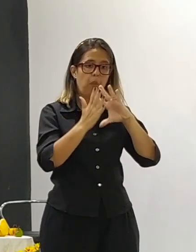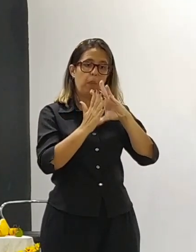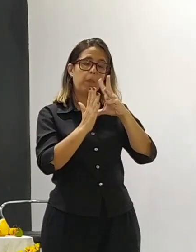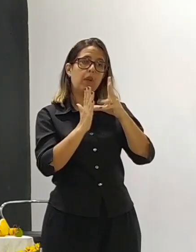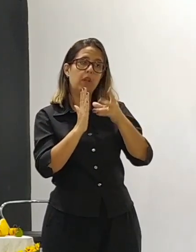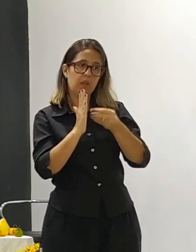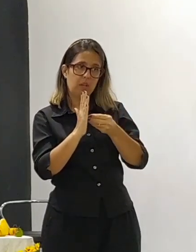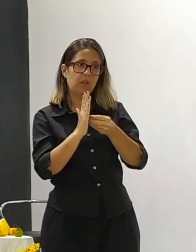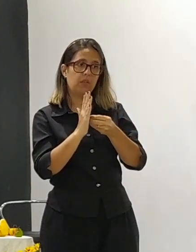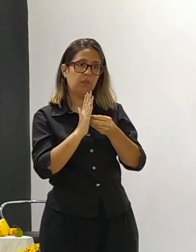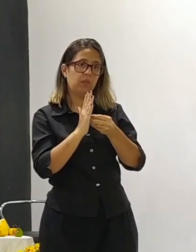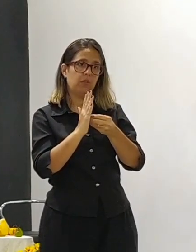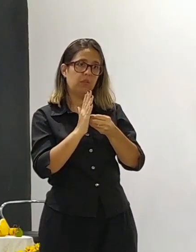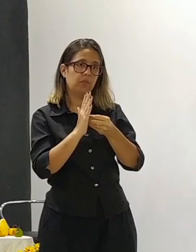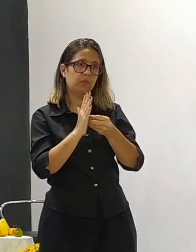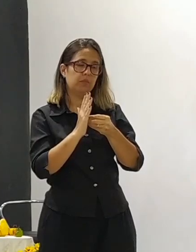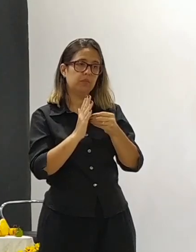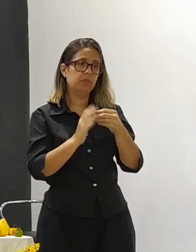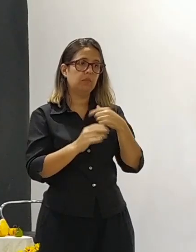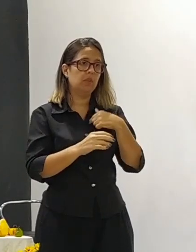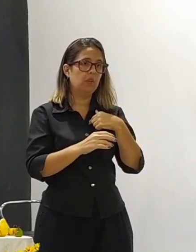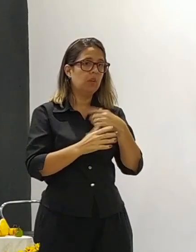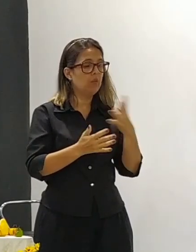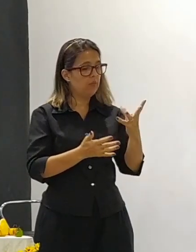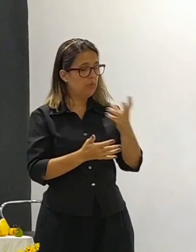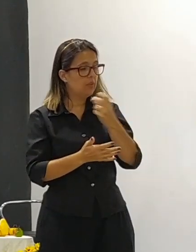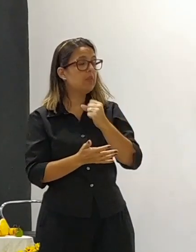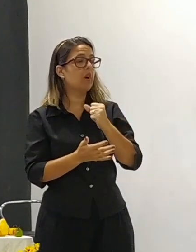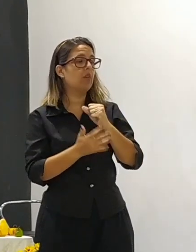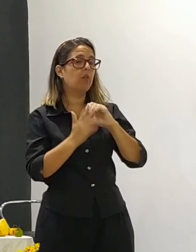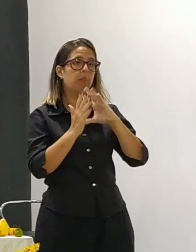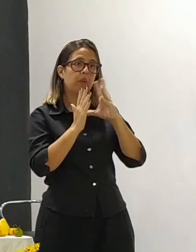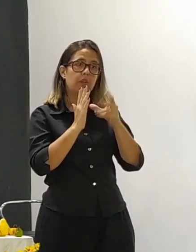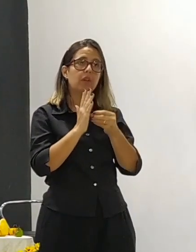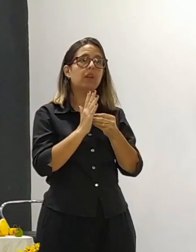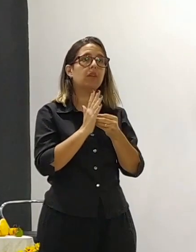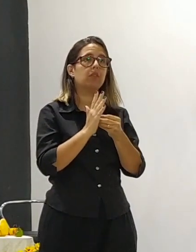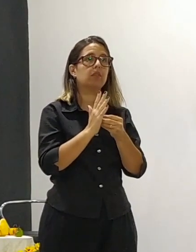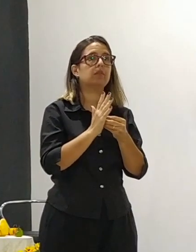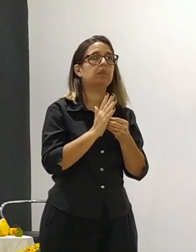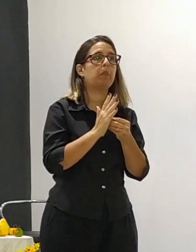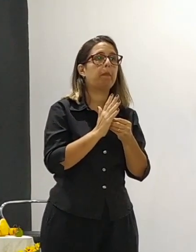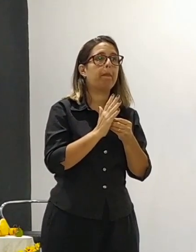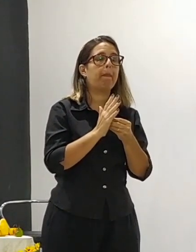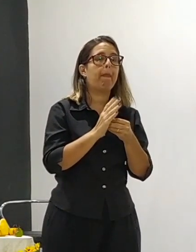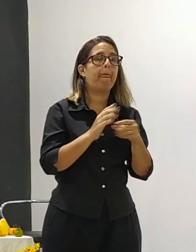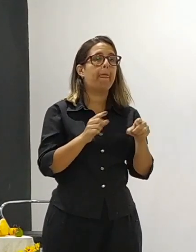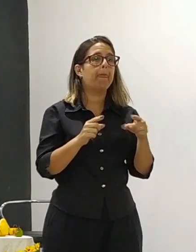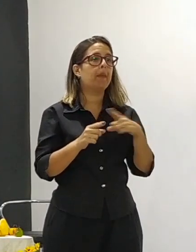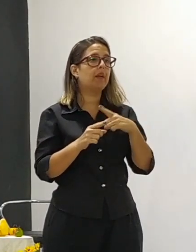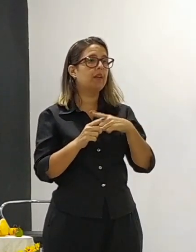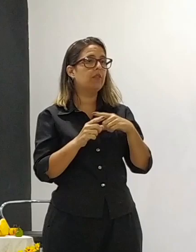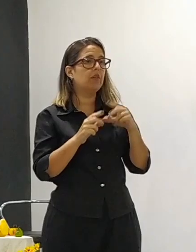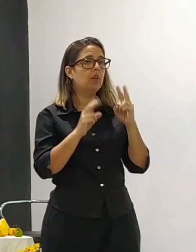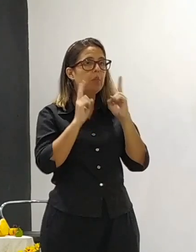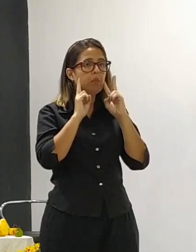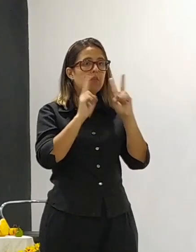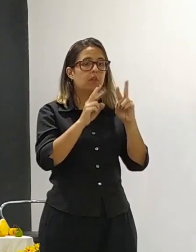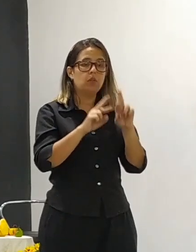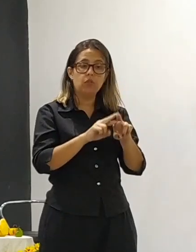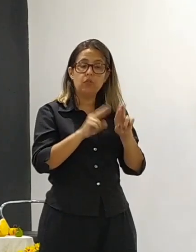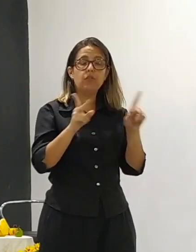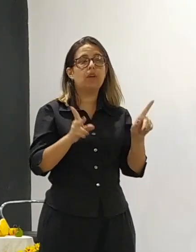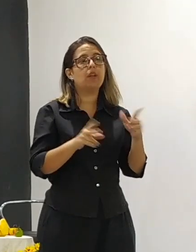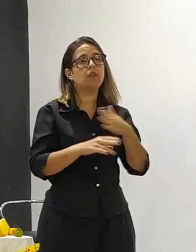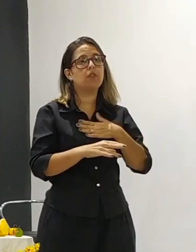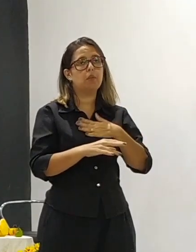que estão aí. Eu fui alcançado pelas igrejas que estão aí. E que tinham uma visão diferente da minha hoje.